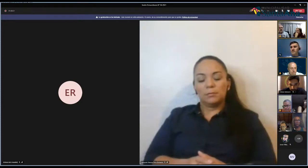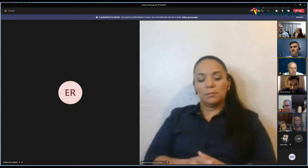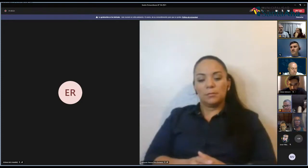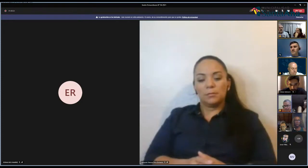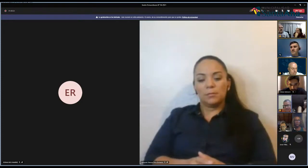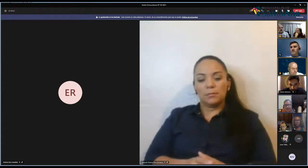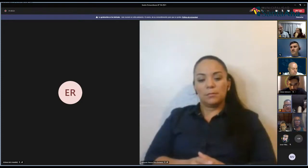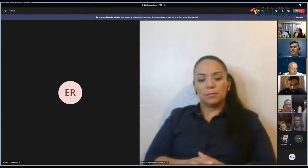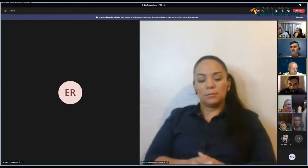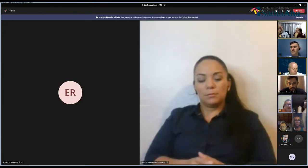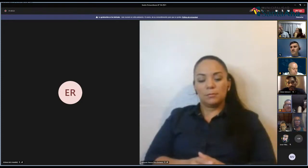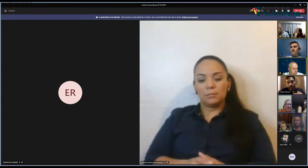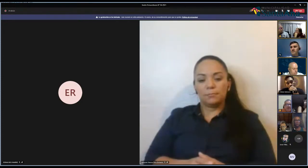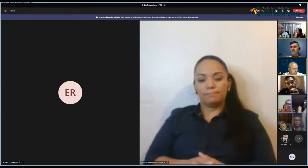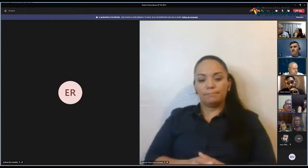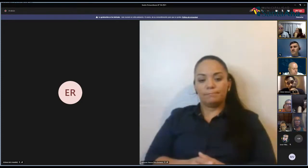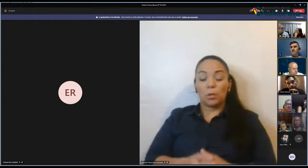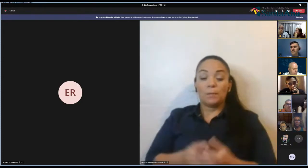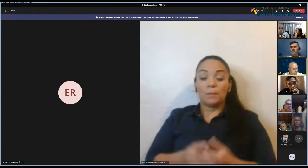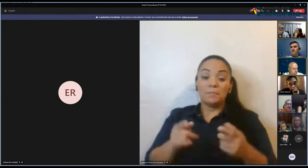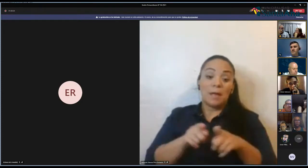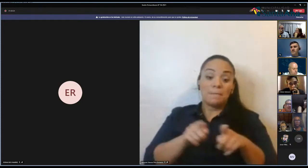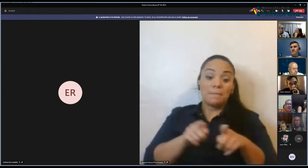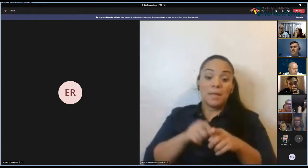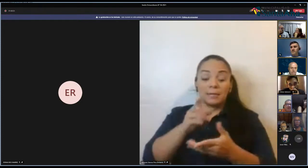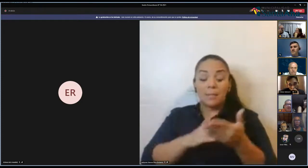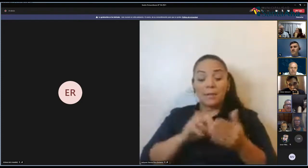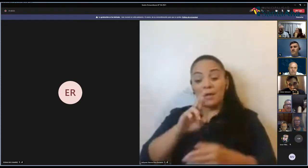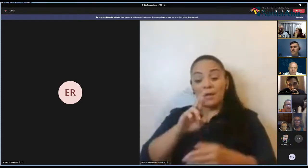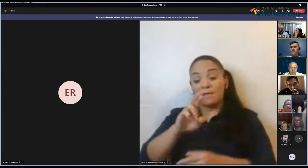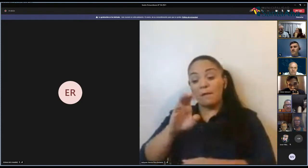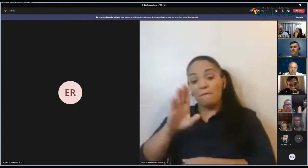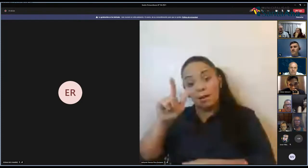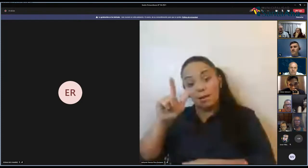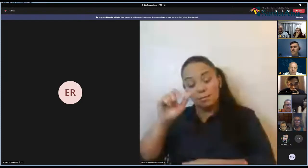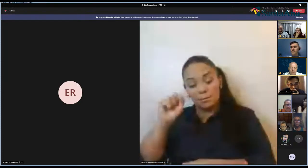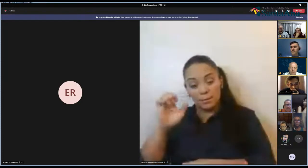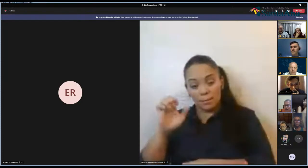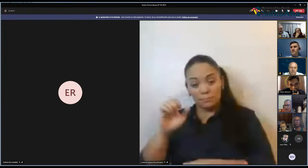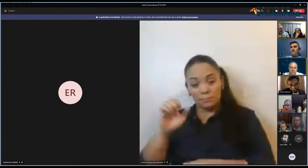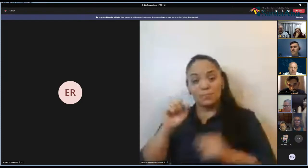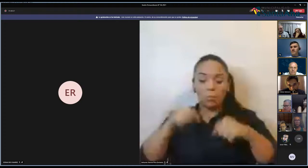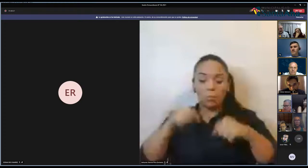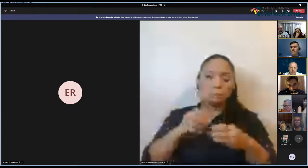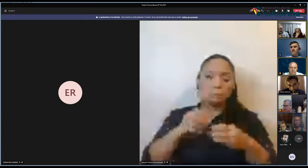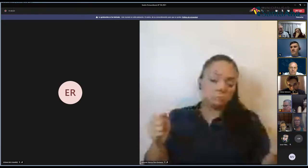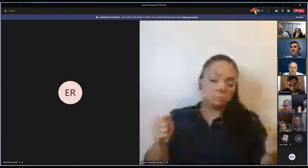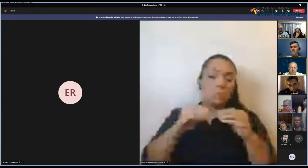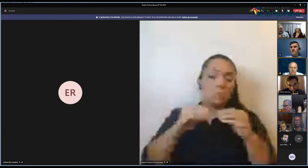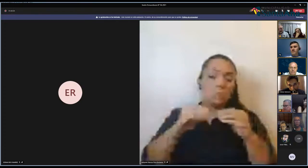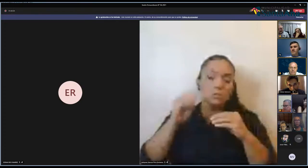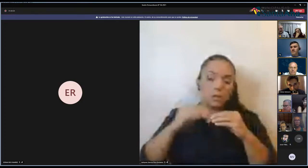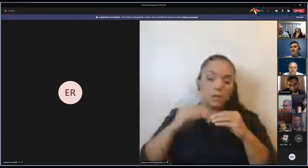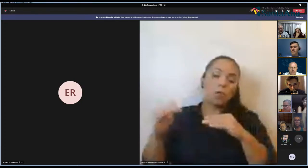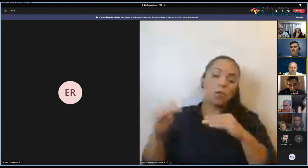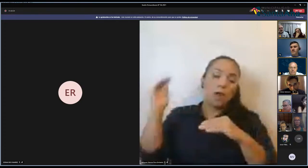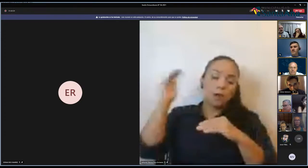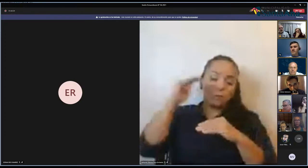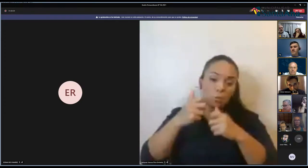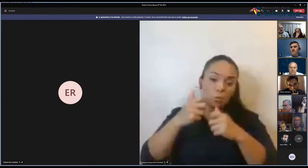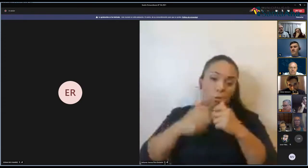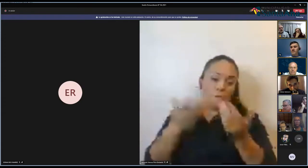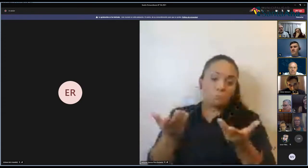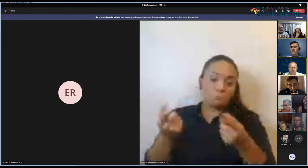este rebalse se podría solucionar prácticamente un porcentaje muy alto del problema que a ellos se les presenta pero bueno